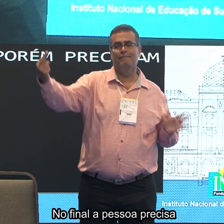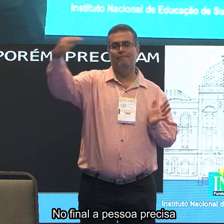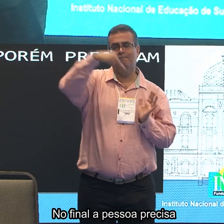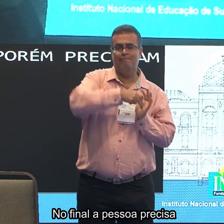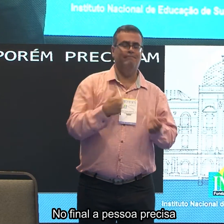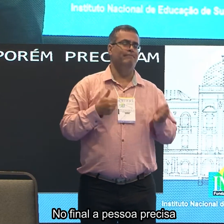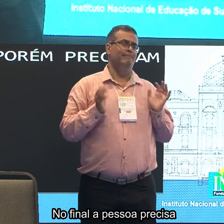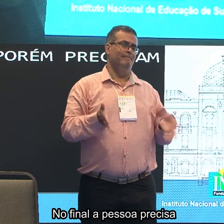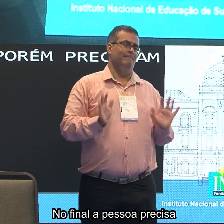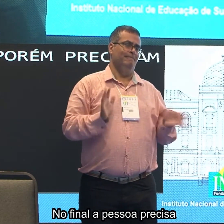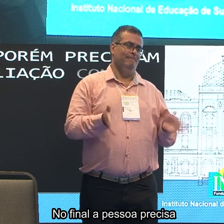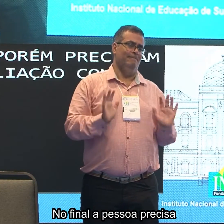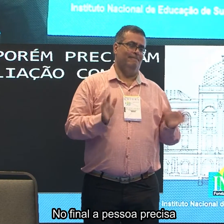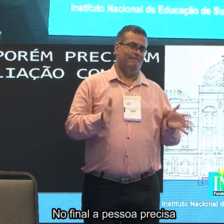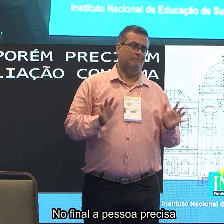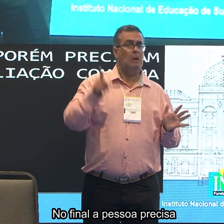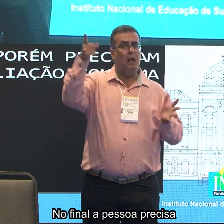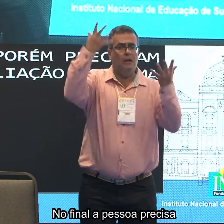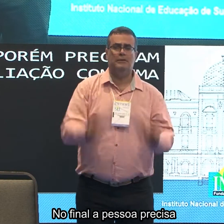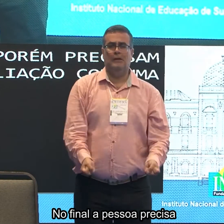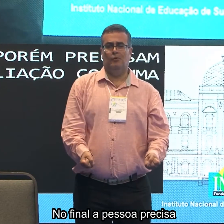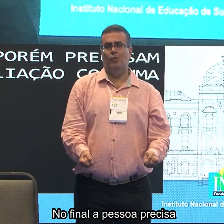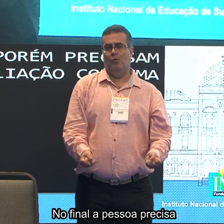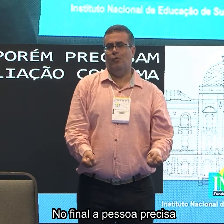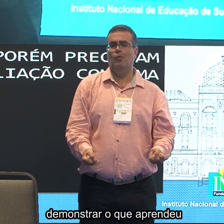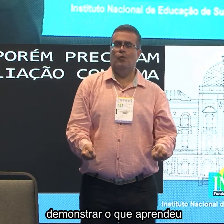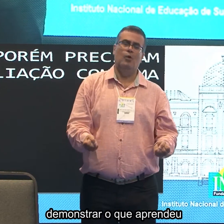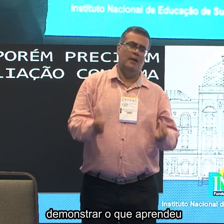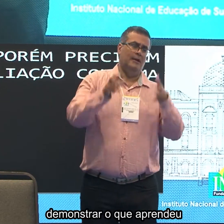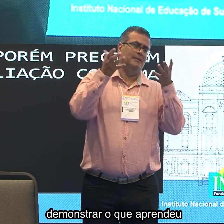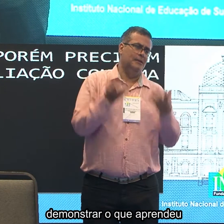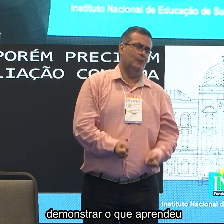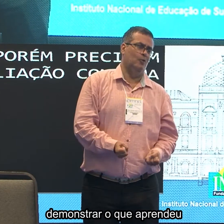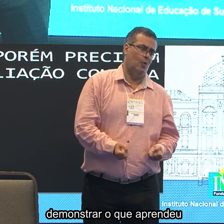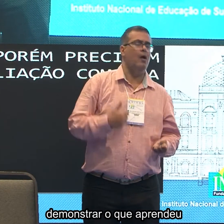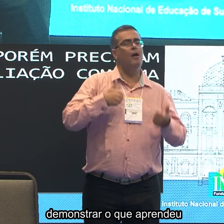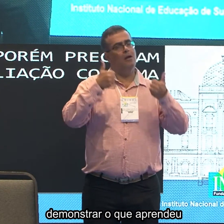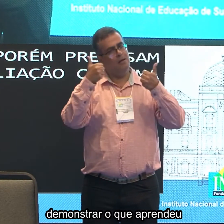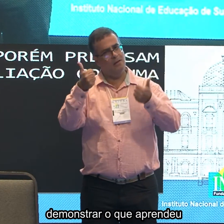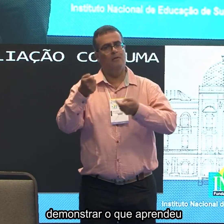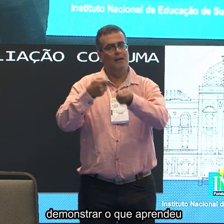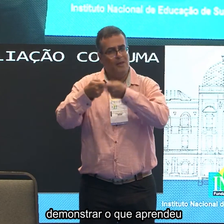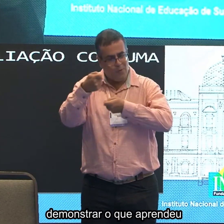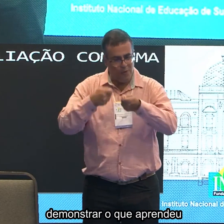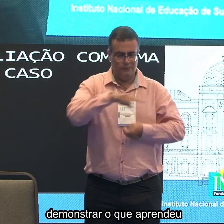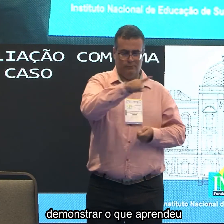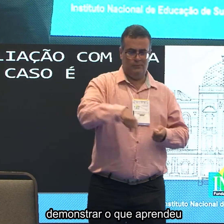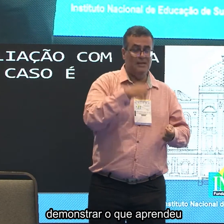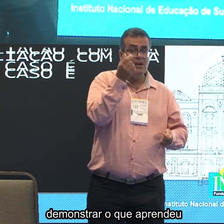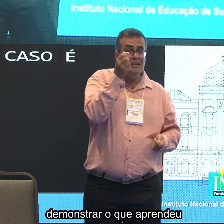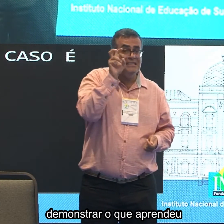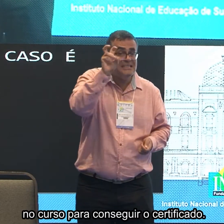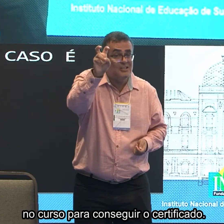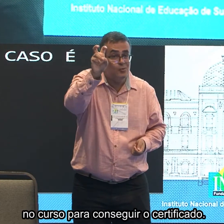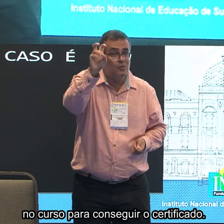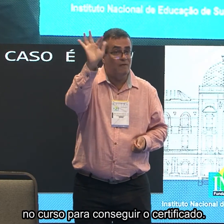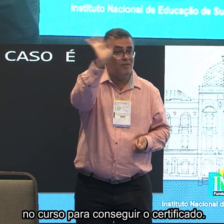Então, nesse caso, à distância, no final, a pessoa precisa demonstrar o que aprendeu no curso para